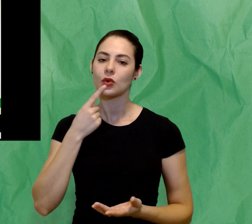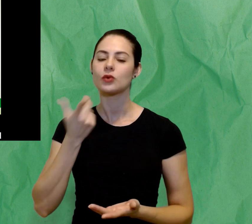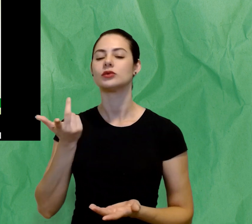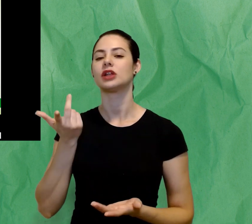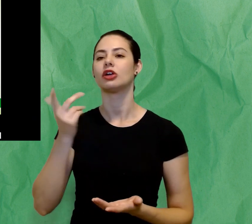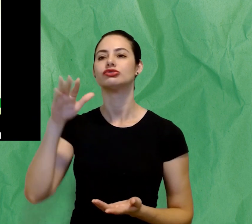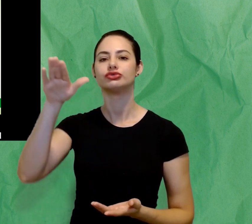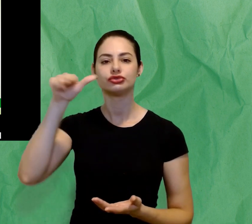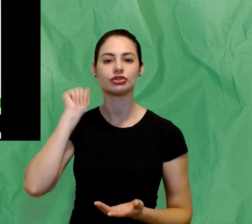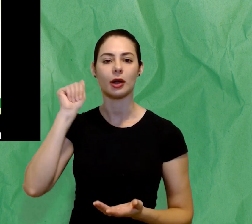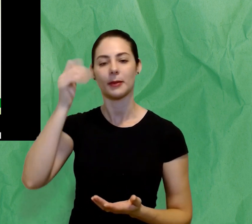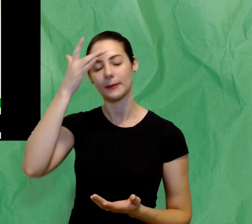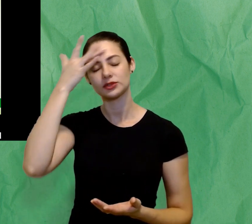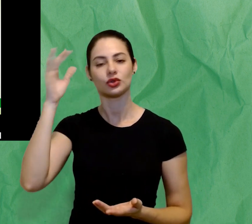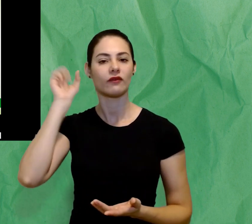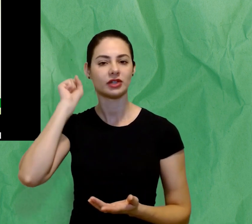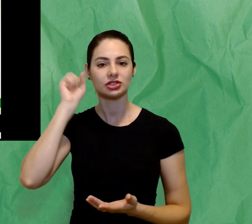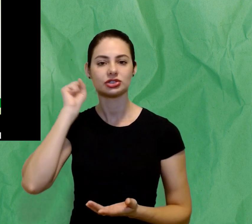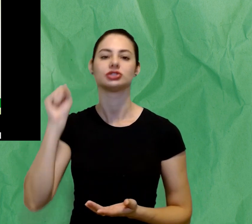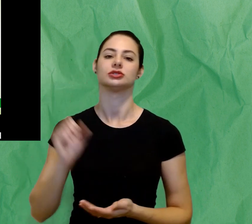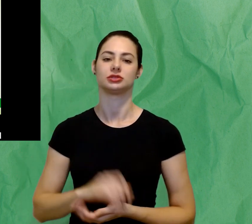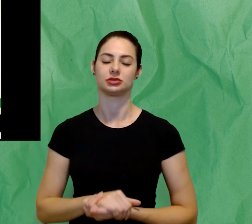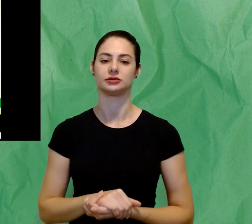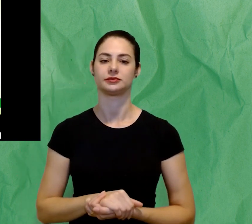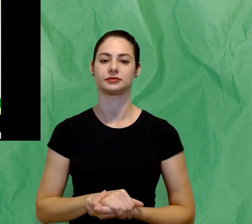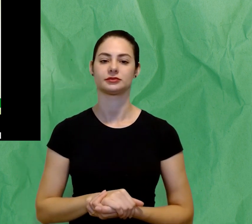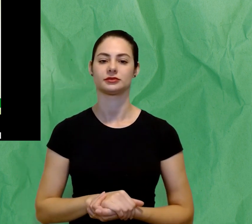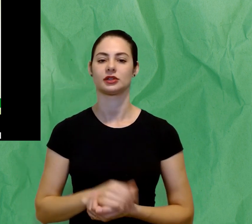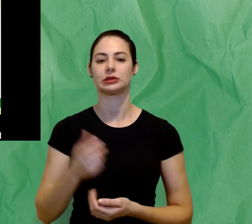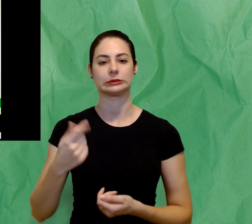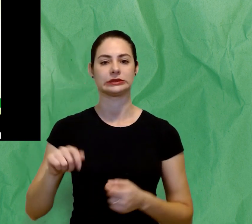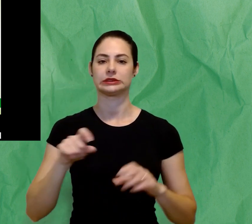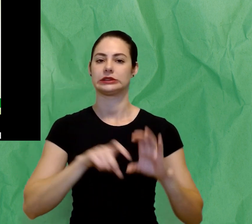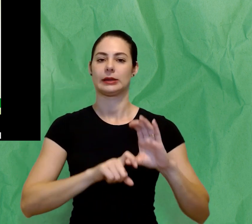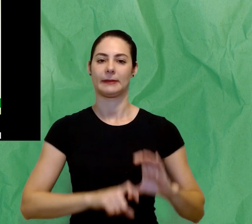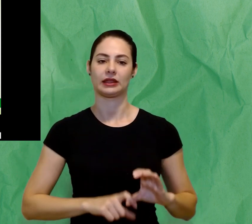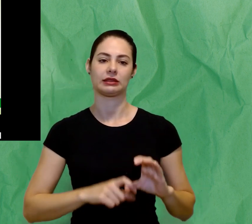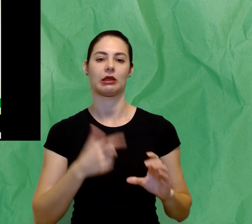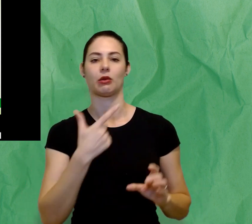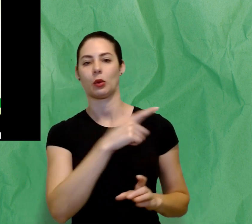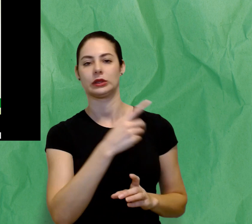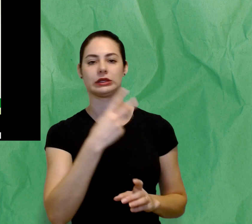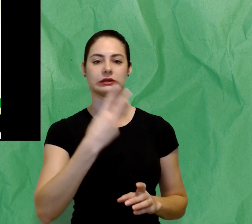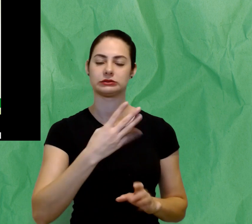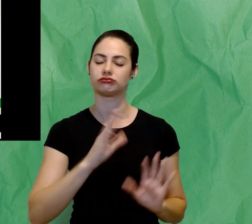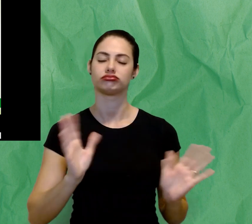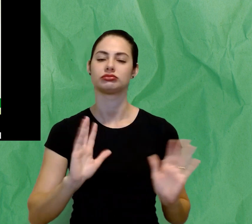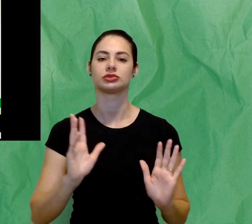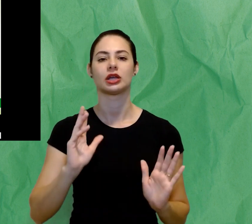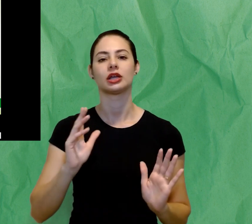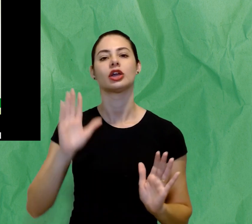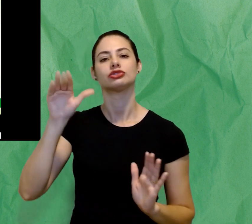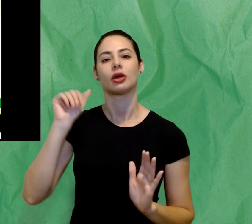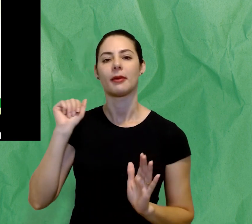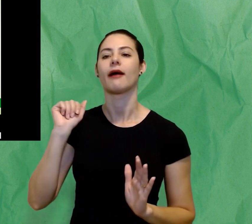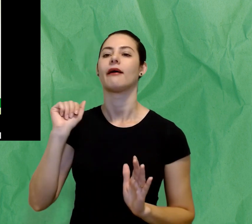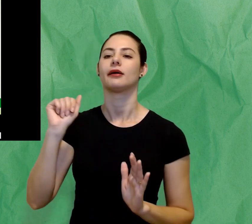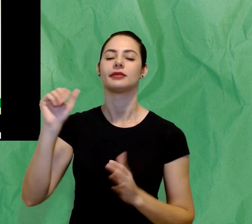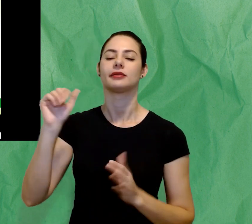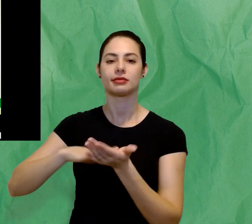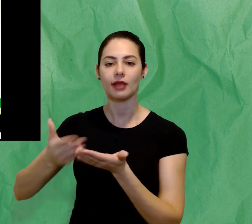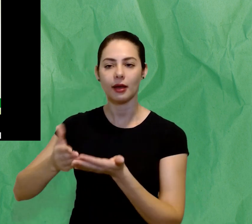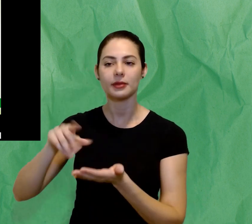pessoas ouvintes e vice-versa diretamente, sem a dependência de terceiros. E é feita a ligação, então, por um intérprete